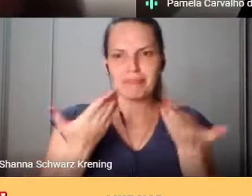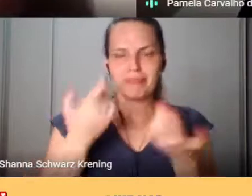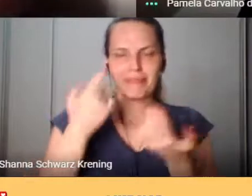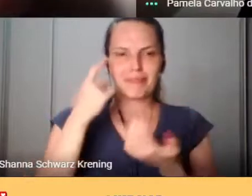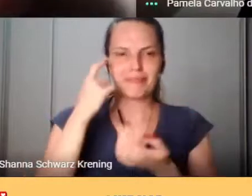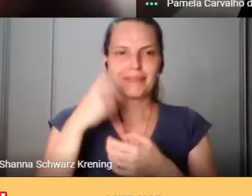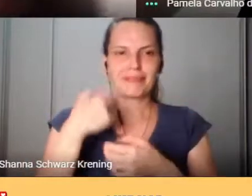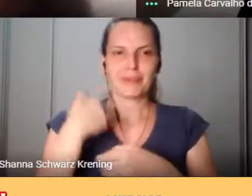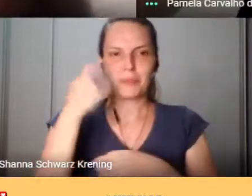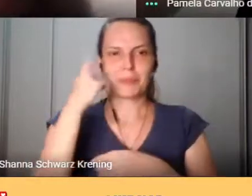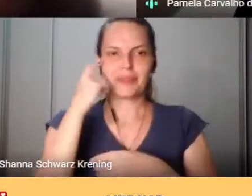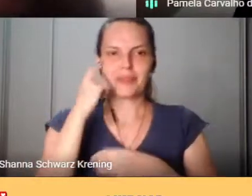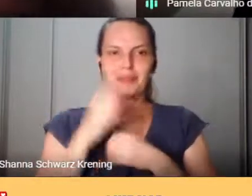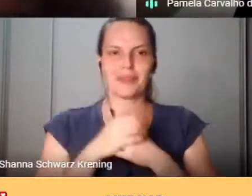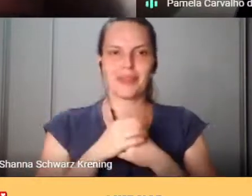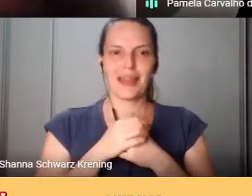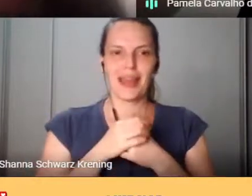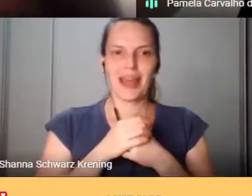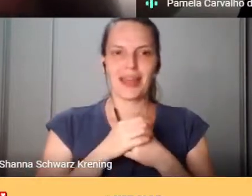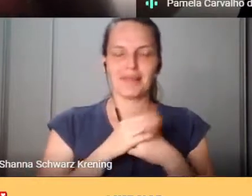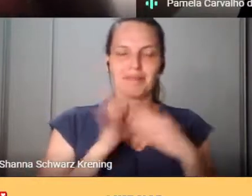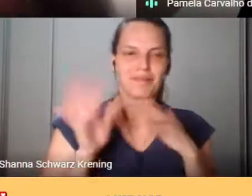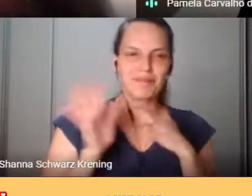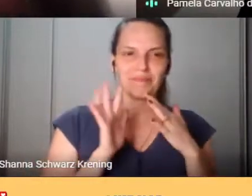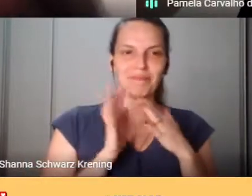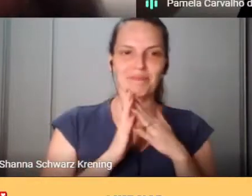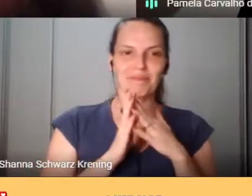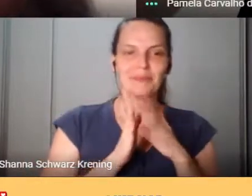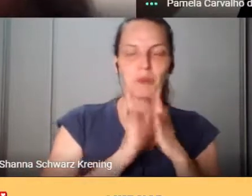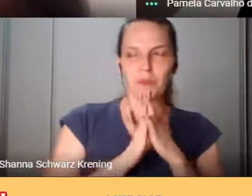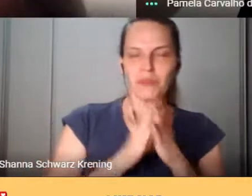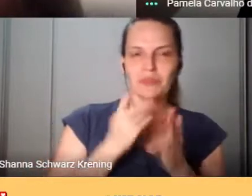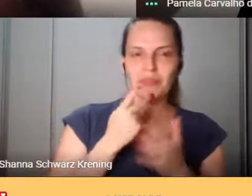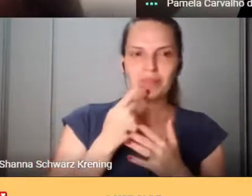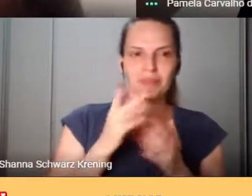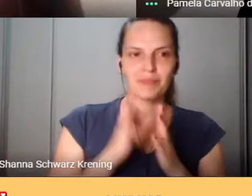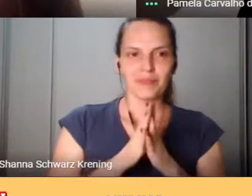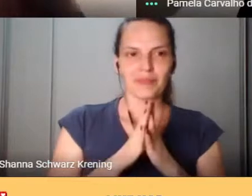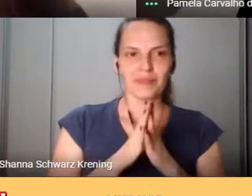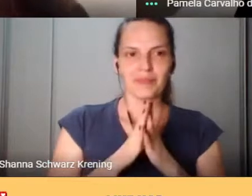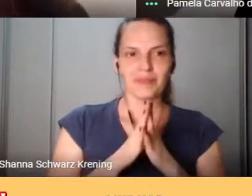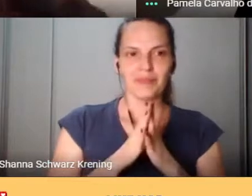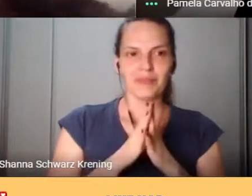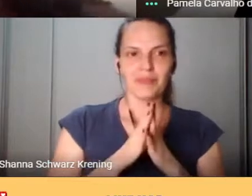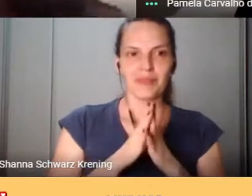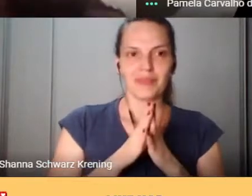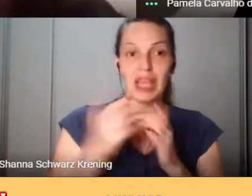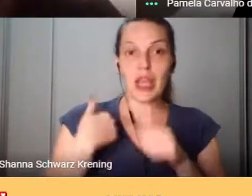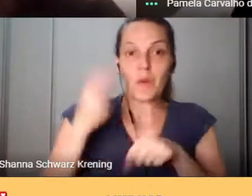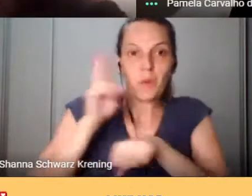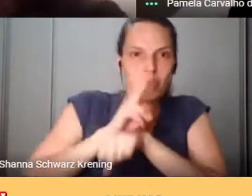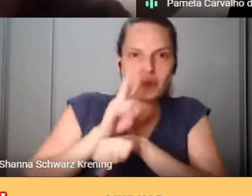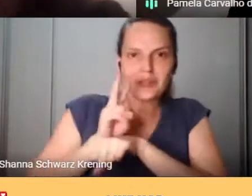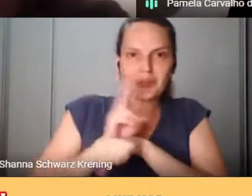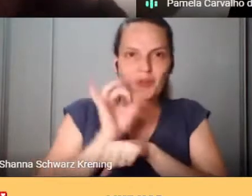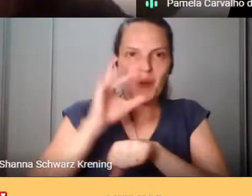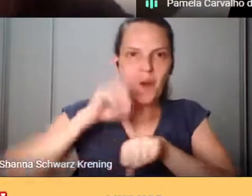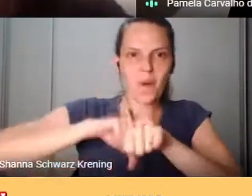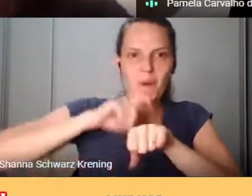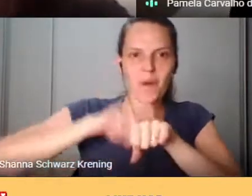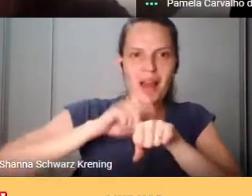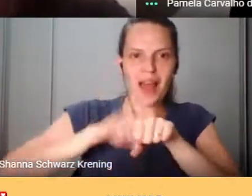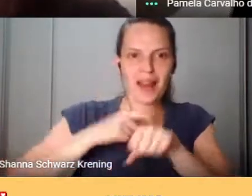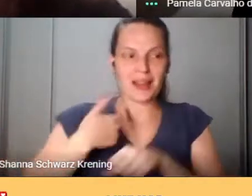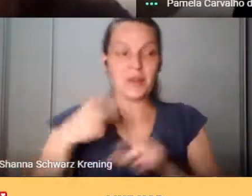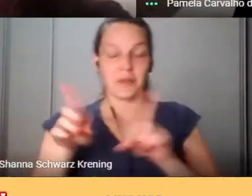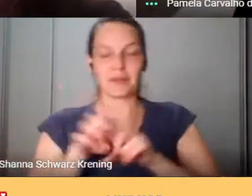Por favor. Que tu traz, que é de lembrar que... Tô cuidando no nosso horário aqui, mas Eu também